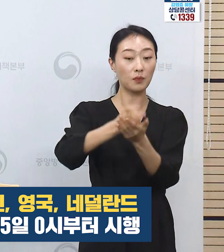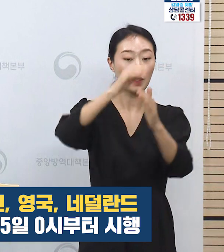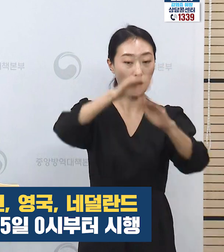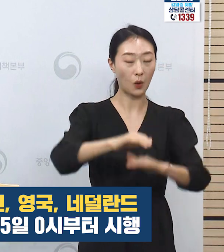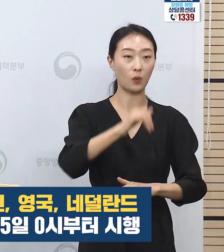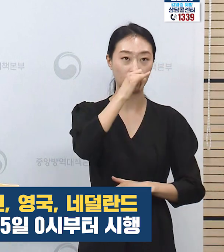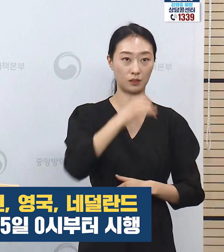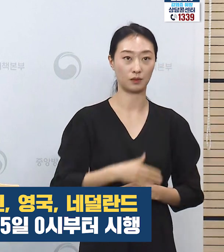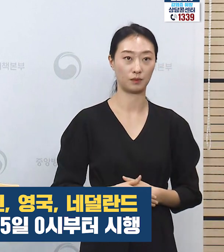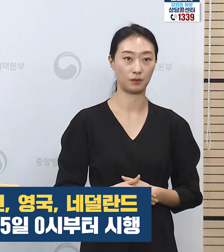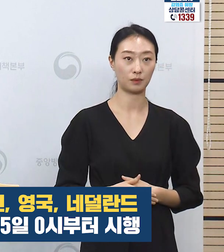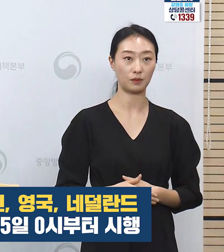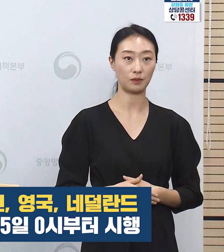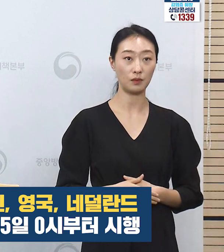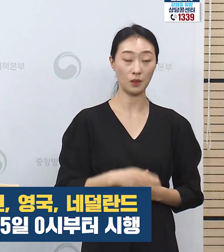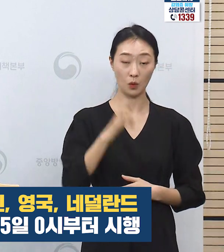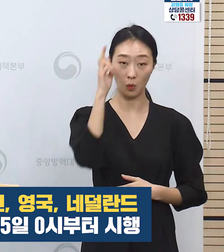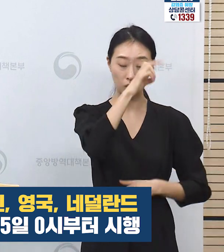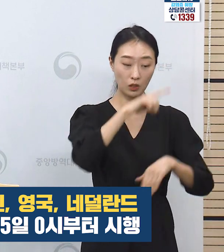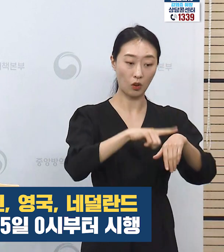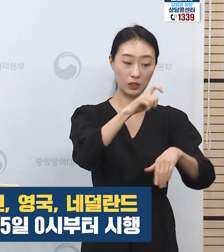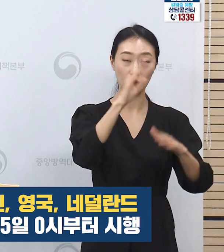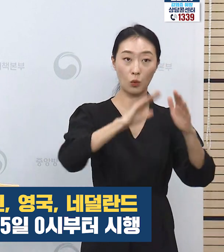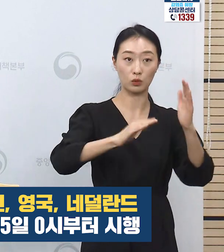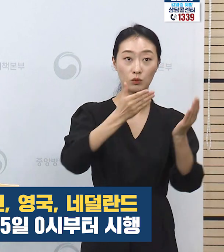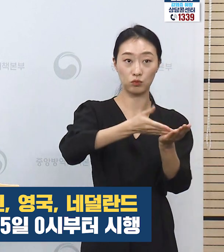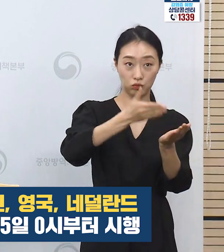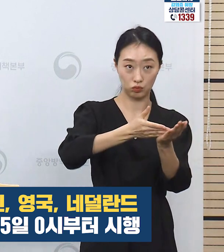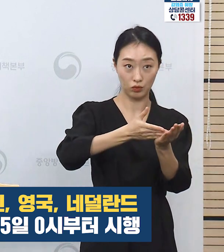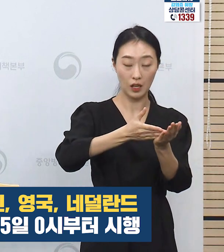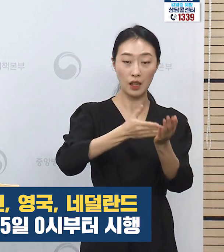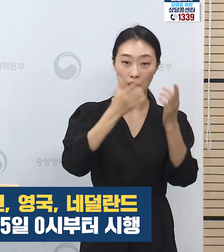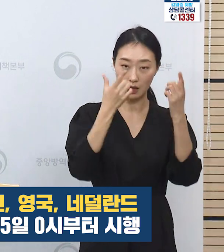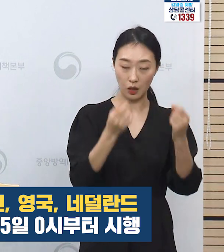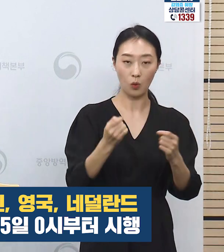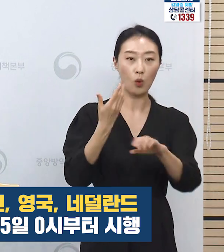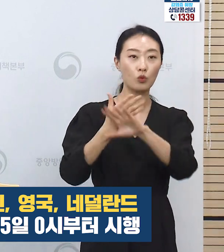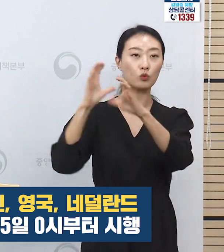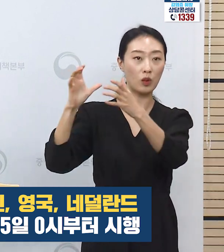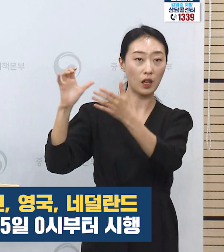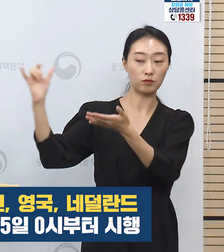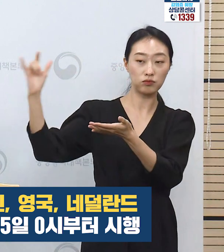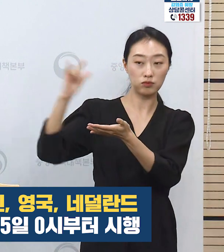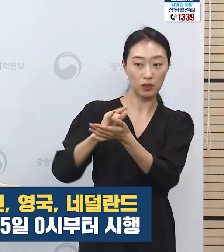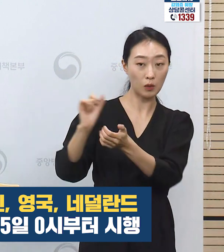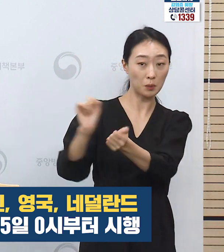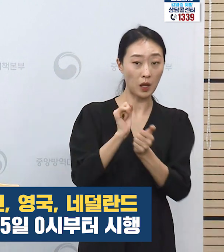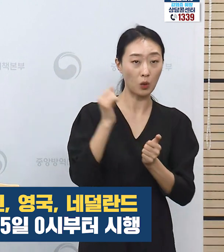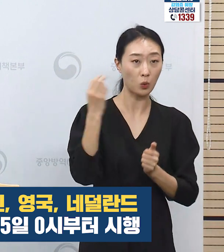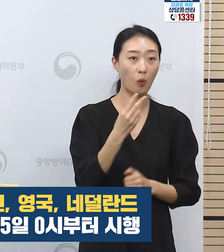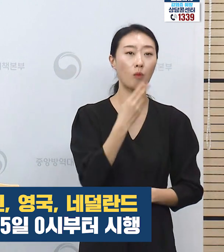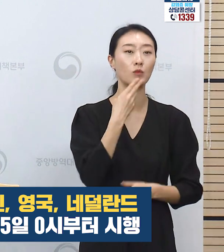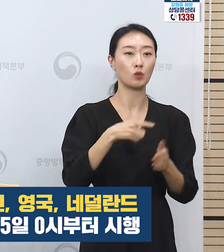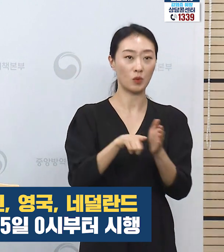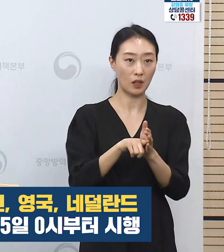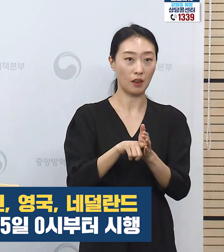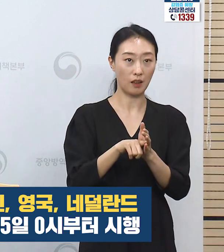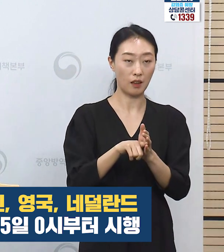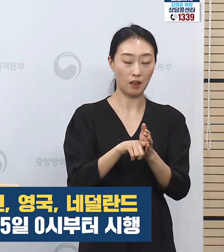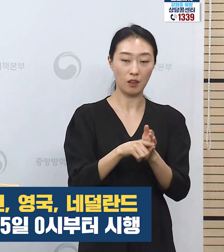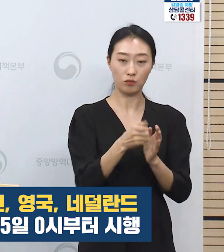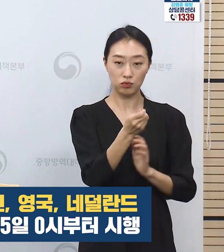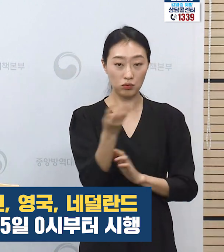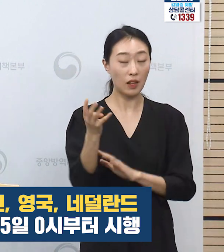또한 오전 브리핑 때 언급이 된 대로 국외로부터의 추가 유입 억제를 위해서 프랑스, 독일, 스페인, 영국,